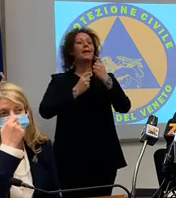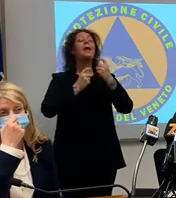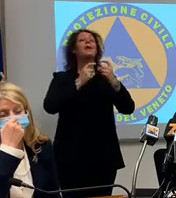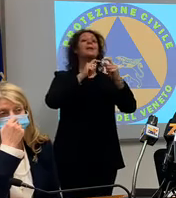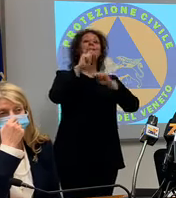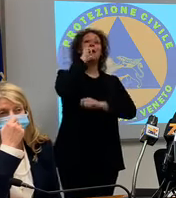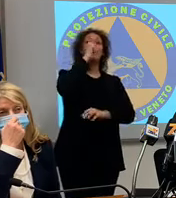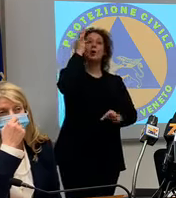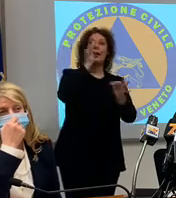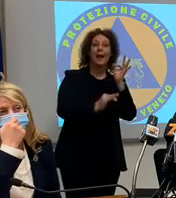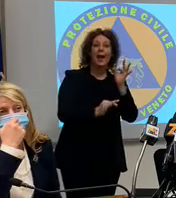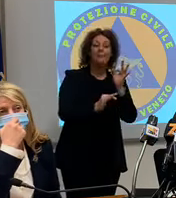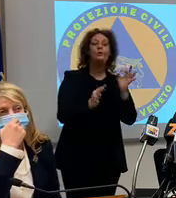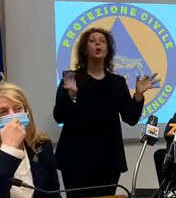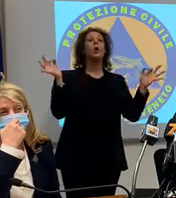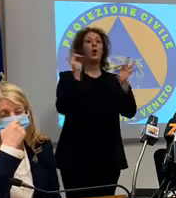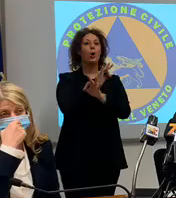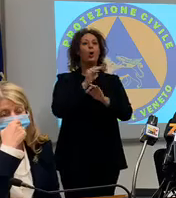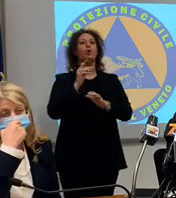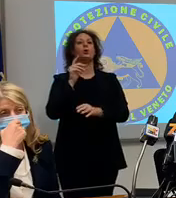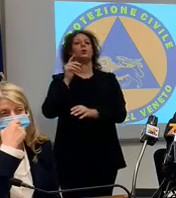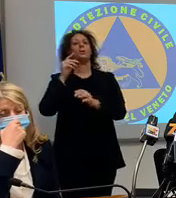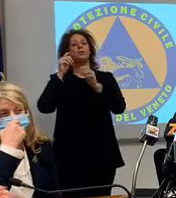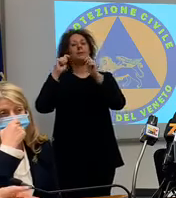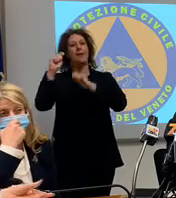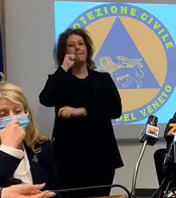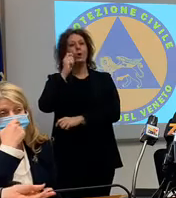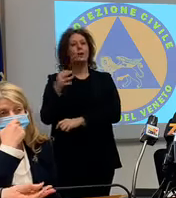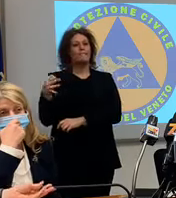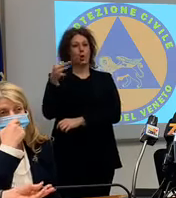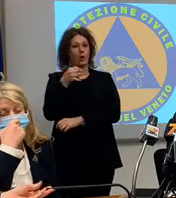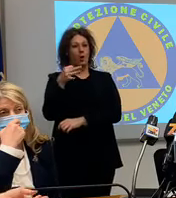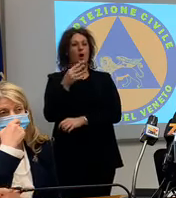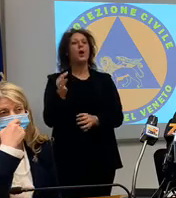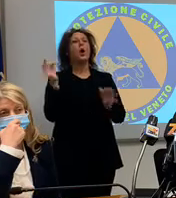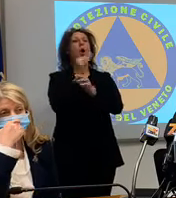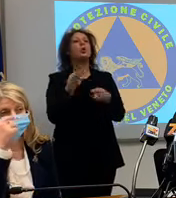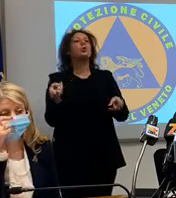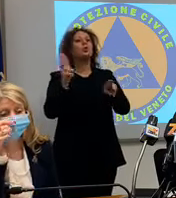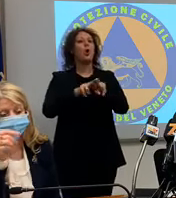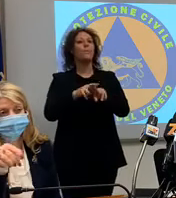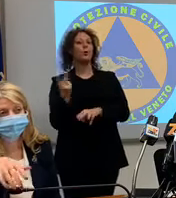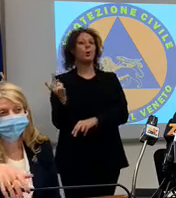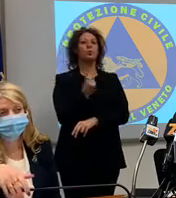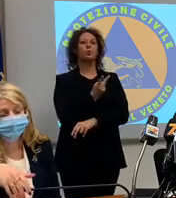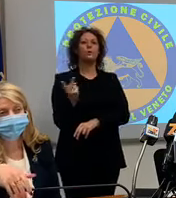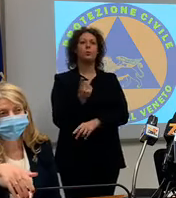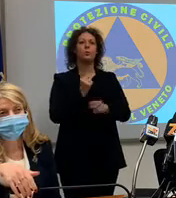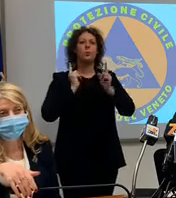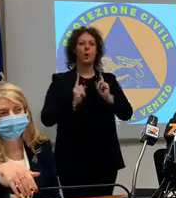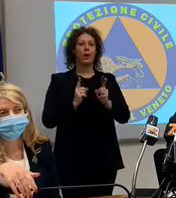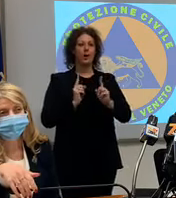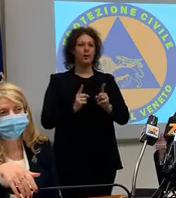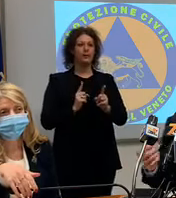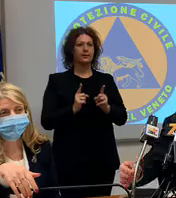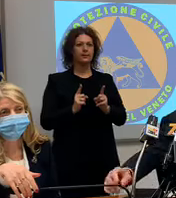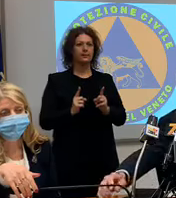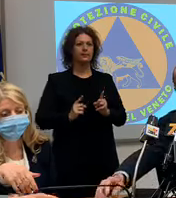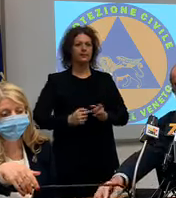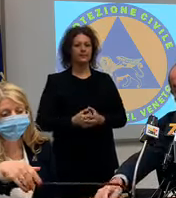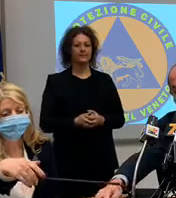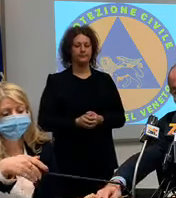se ci confermate che non vengono contati doppi cioè che nel caso di una di una conferma viene contato un caso cioè una